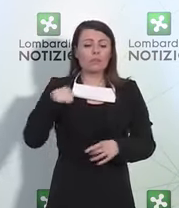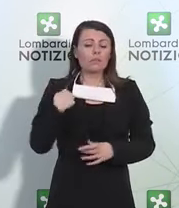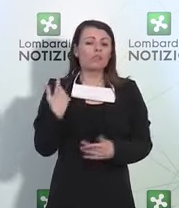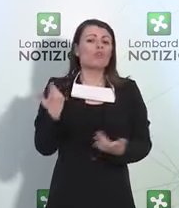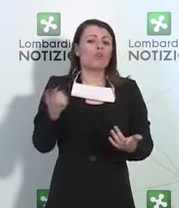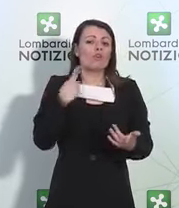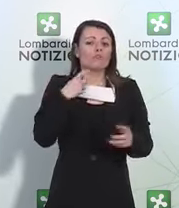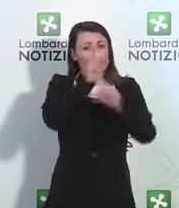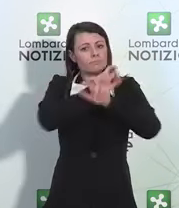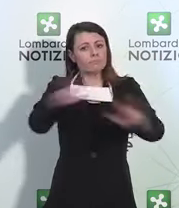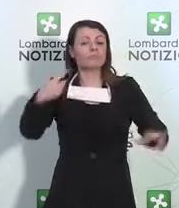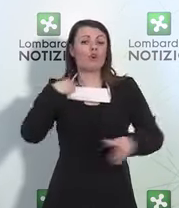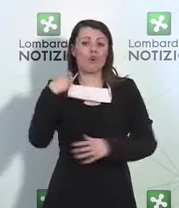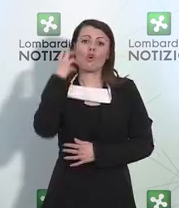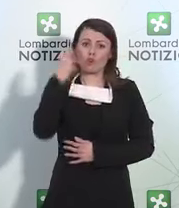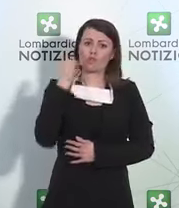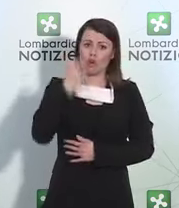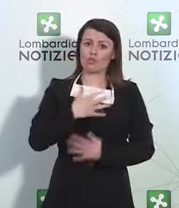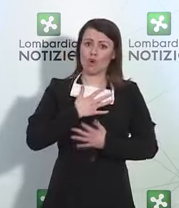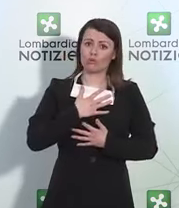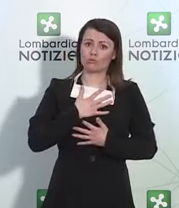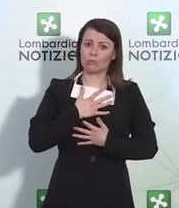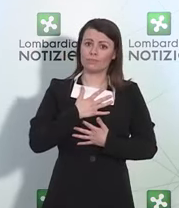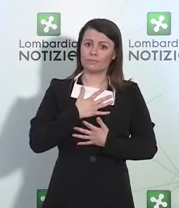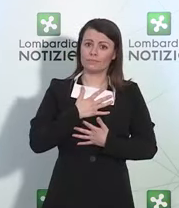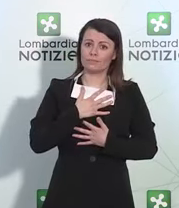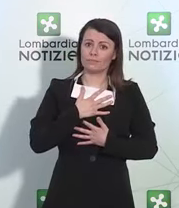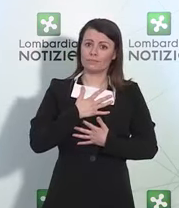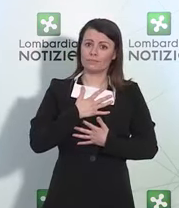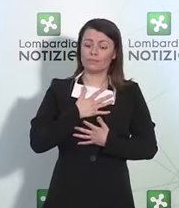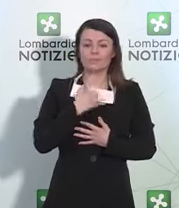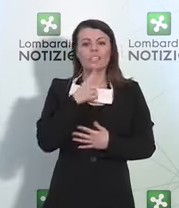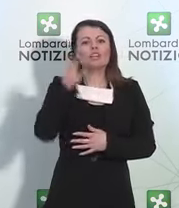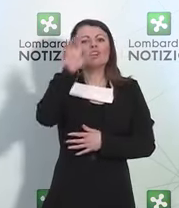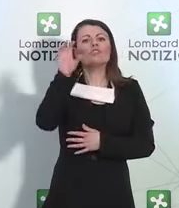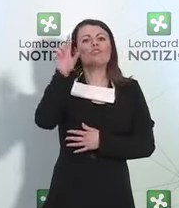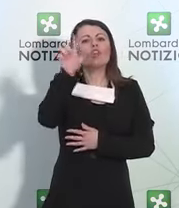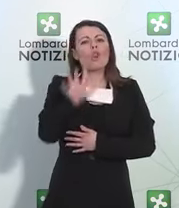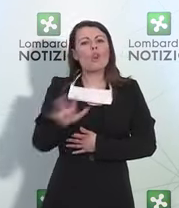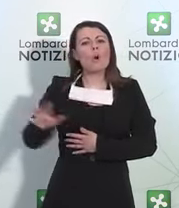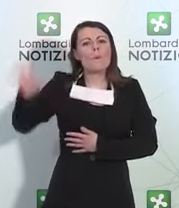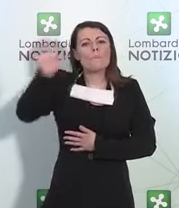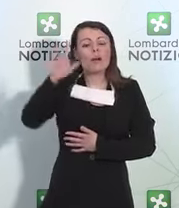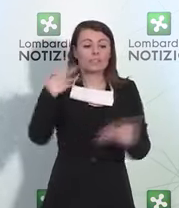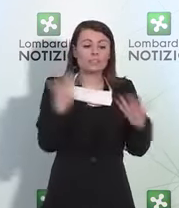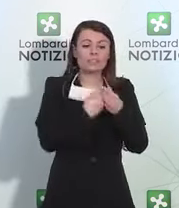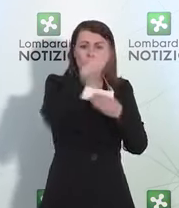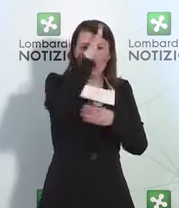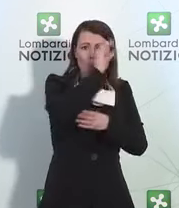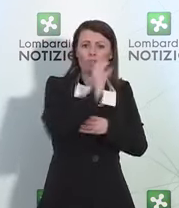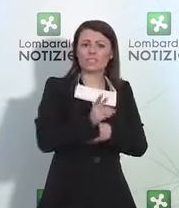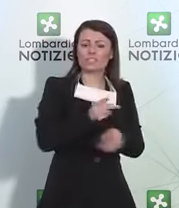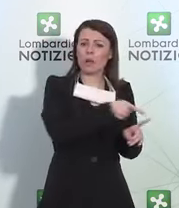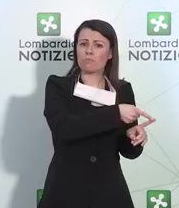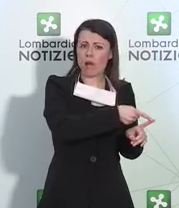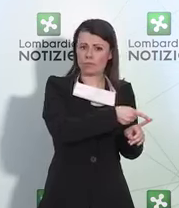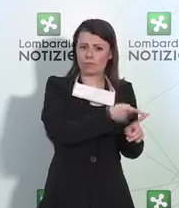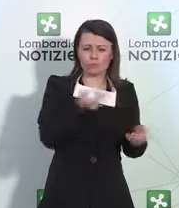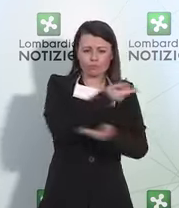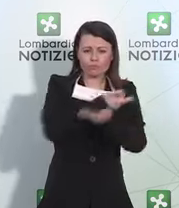comunicare che in regione lombardia all'università di pavia sta portando avanti un'importante